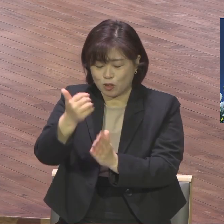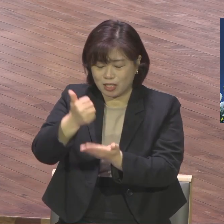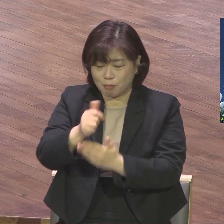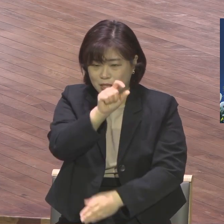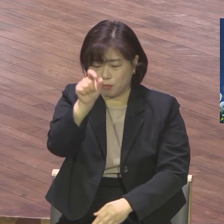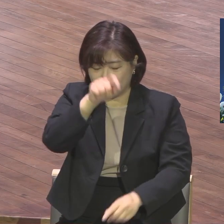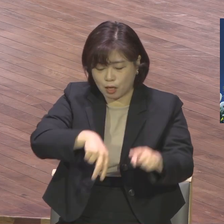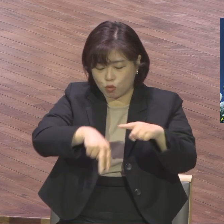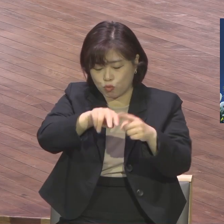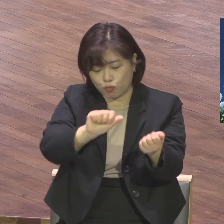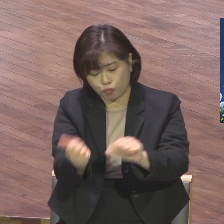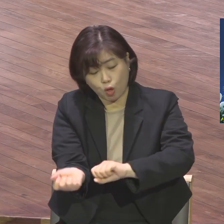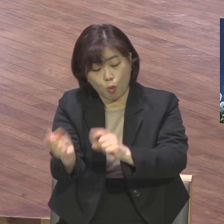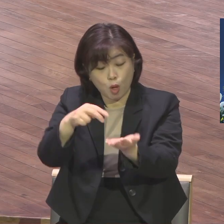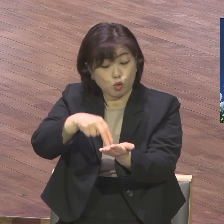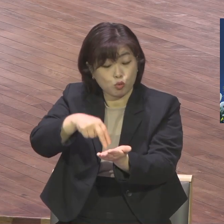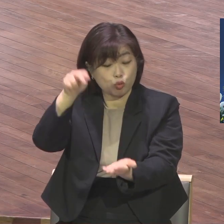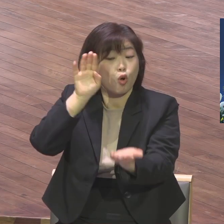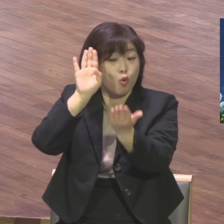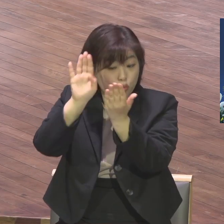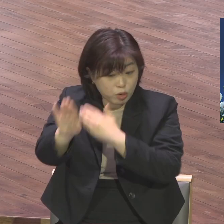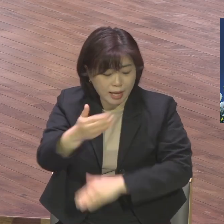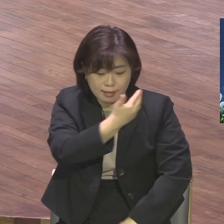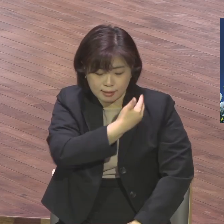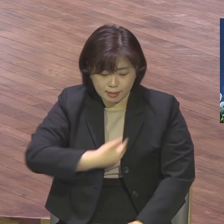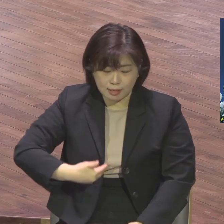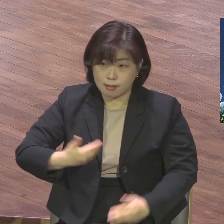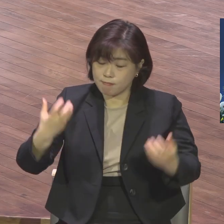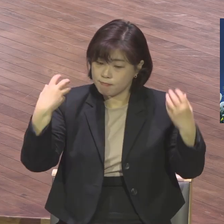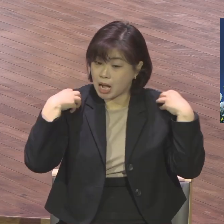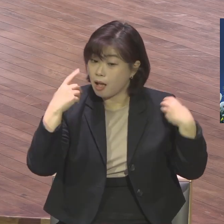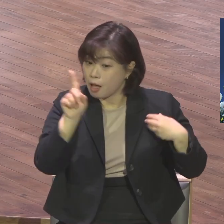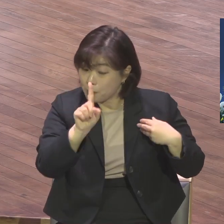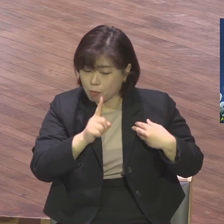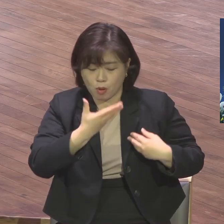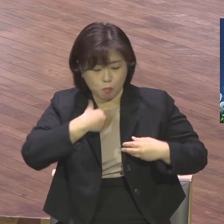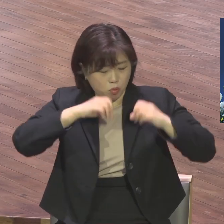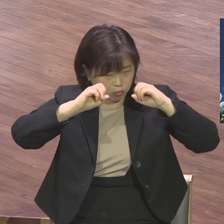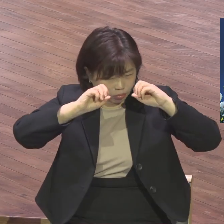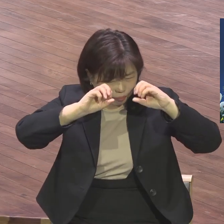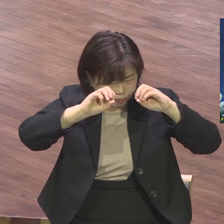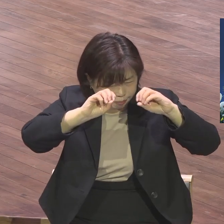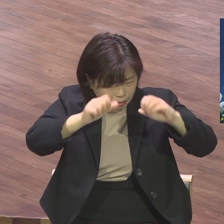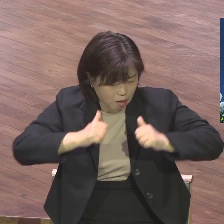고난과 역경과 죽음의 위기 가운데 처했을 때에 이 장면을 생각하라고,